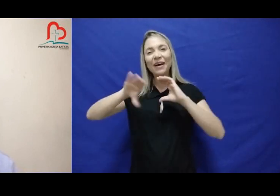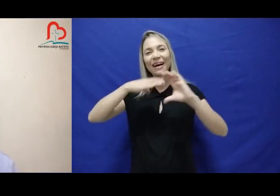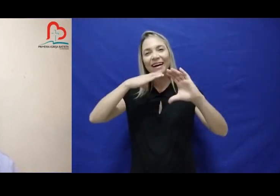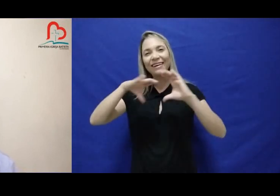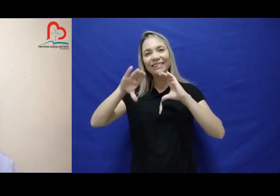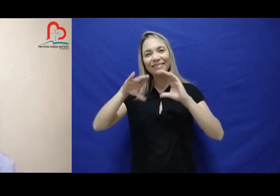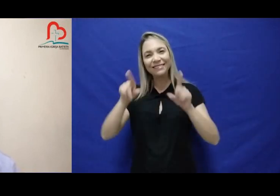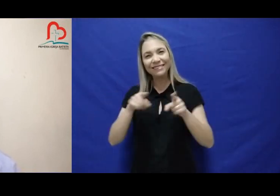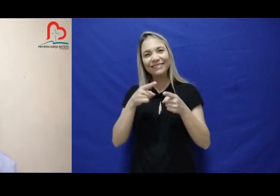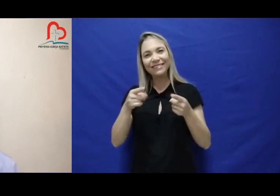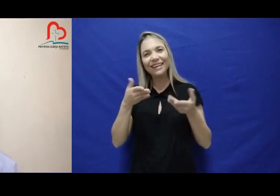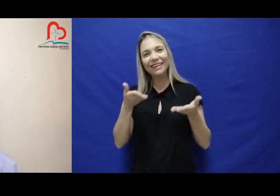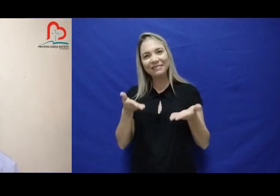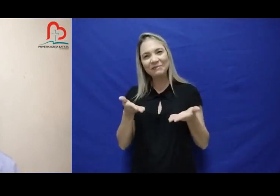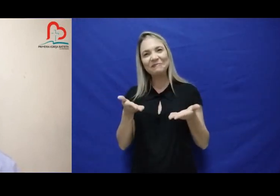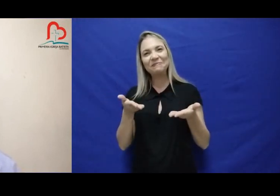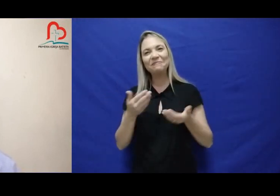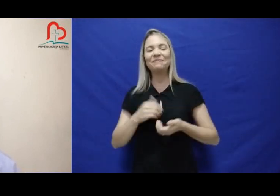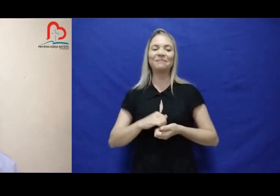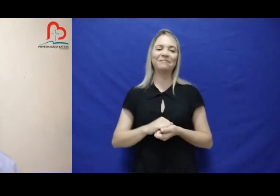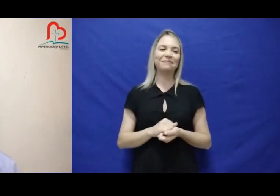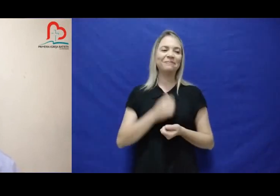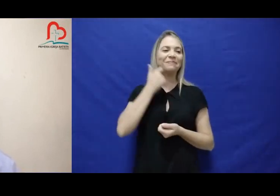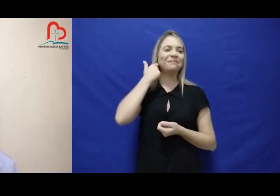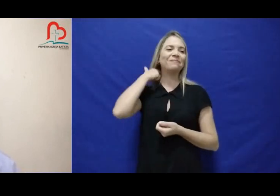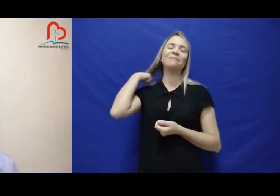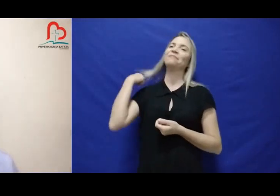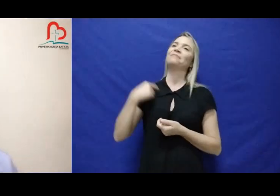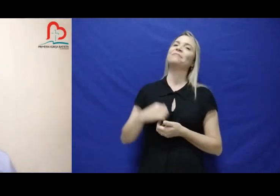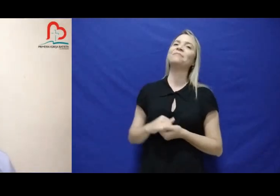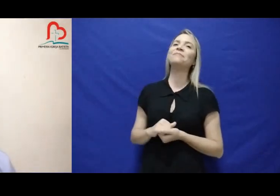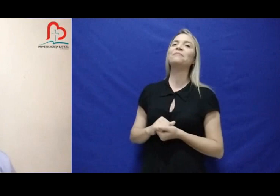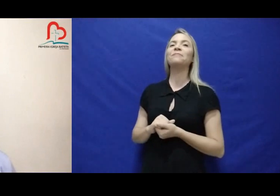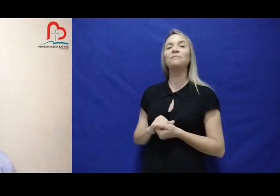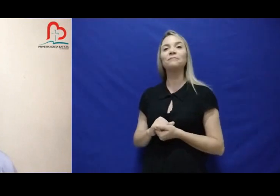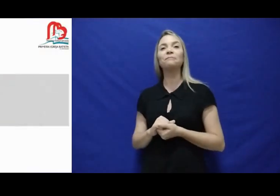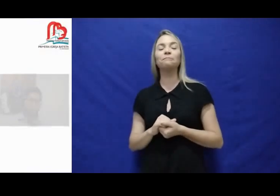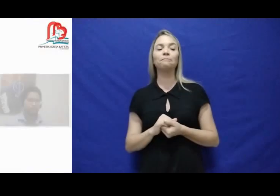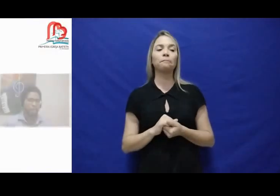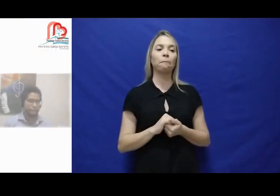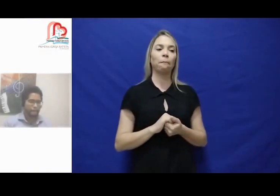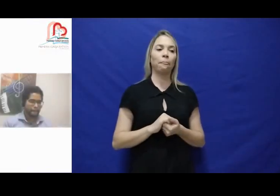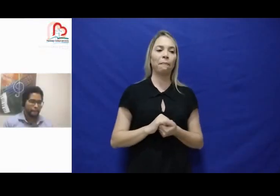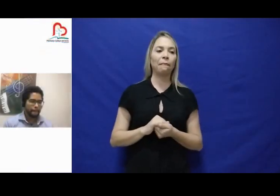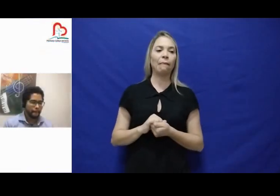E é exatamente isso que nós vamos cantar agora.